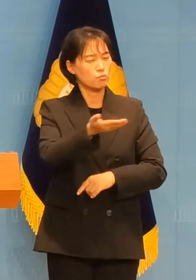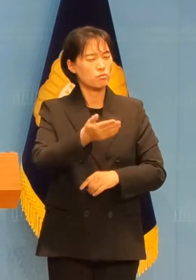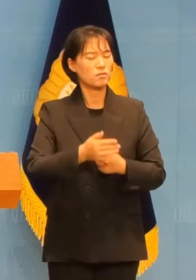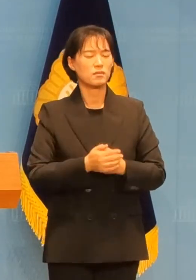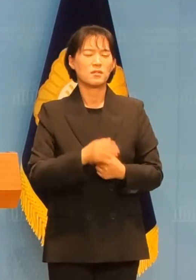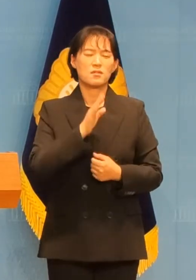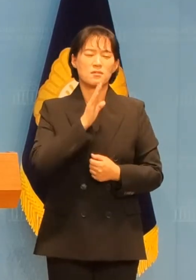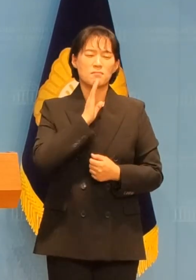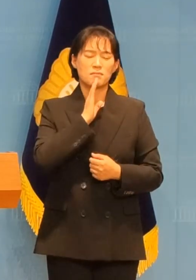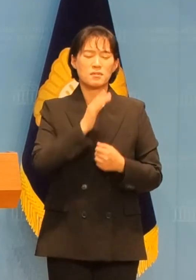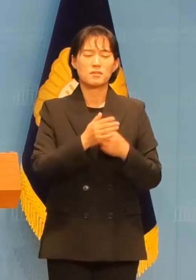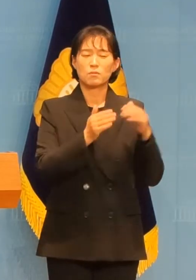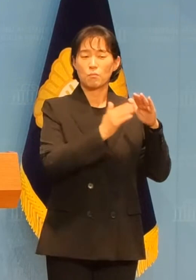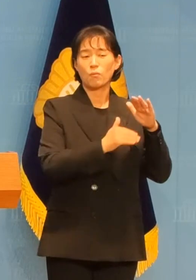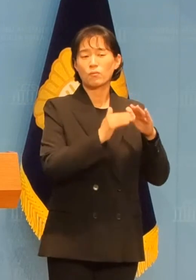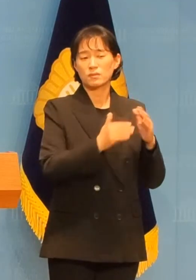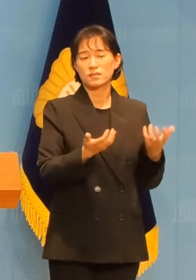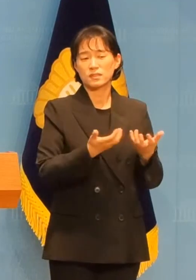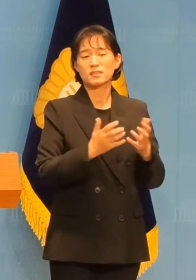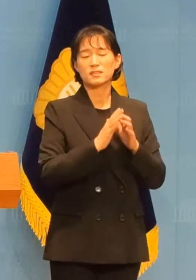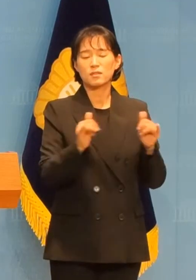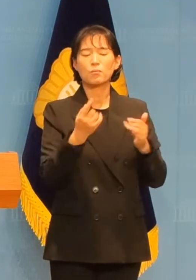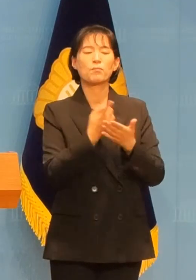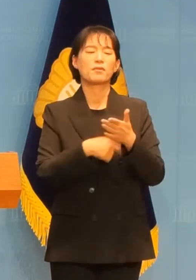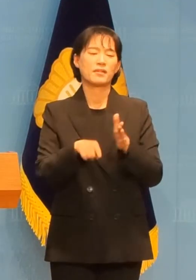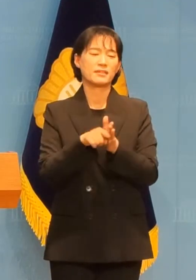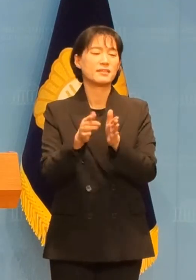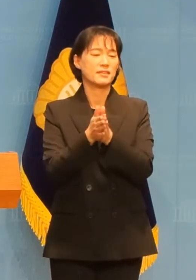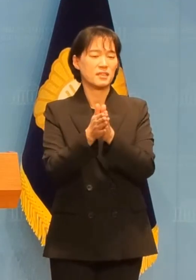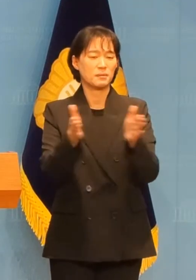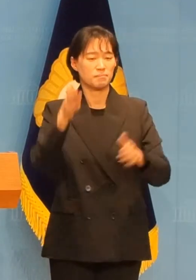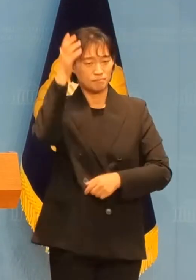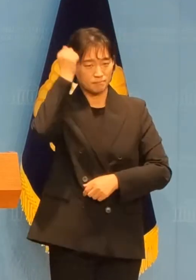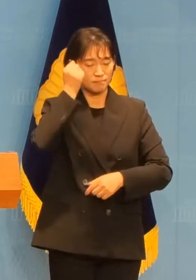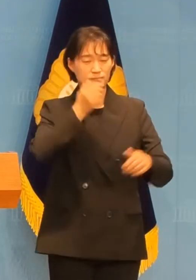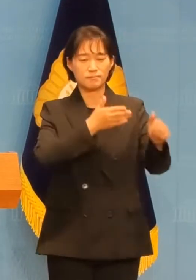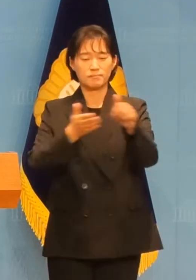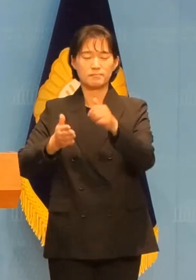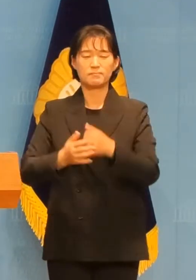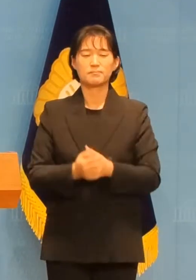소신 있는 공직사회를 위한 첫걸음임을 명심하시기 바랍니다.